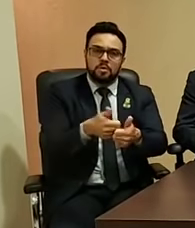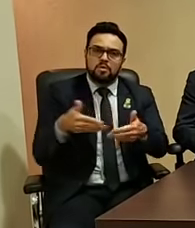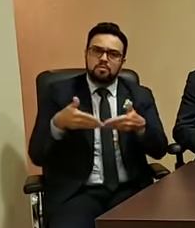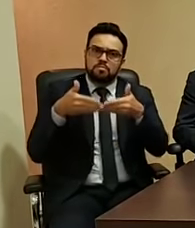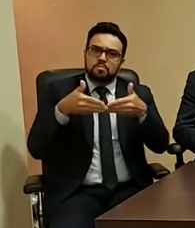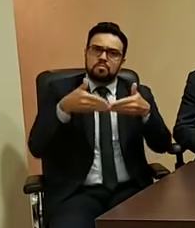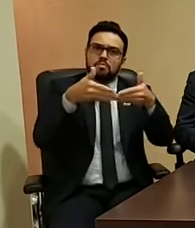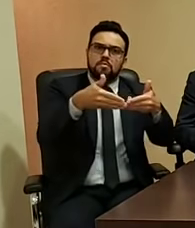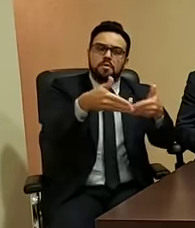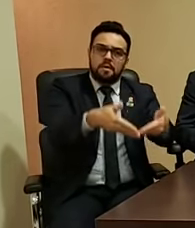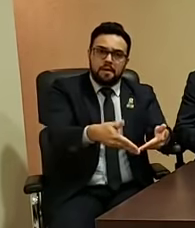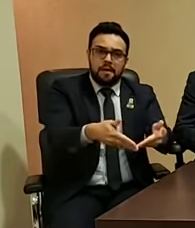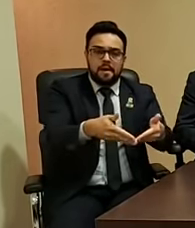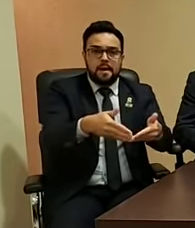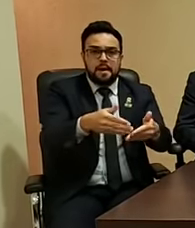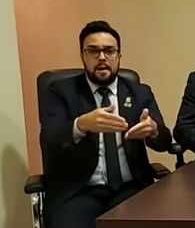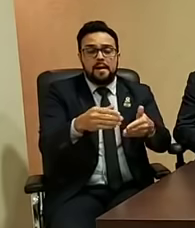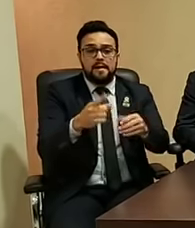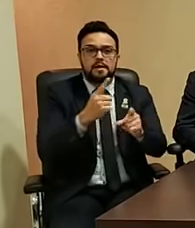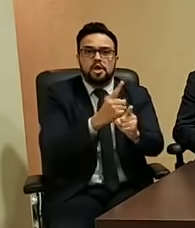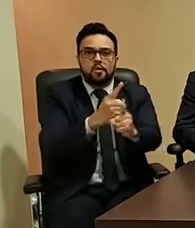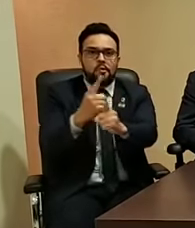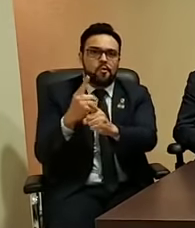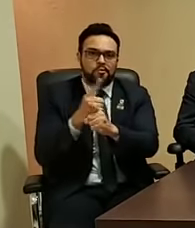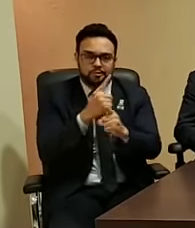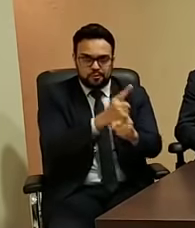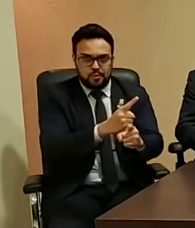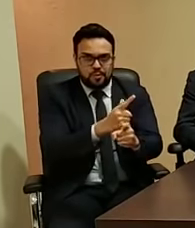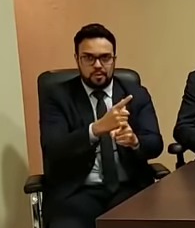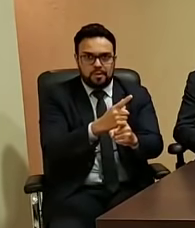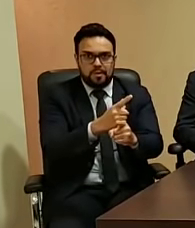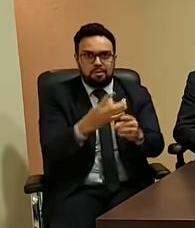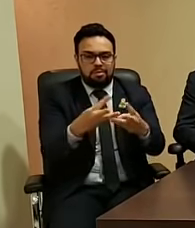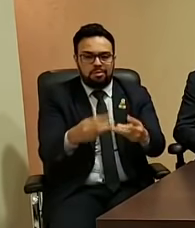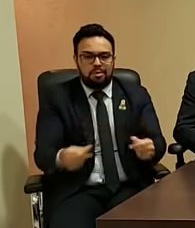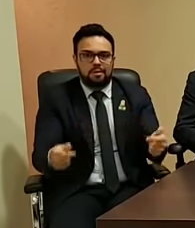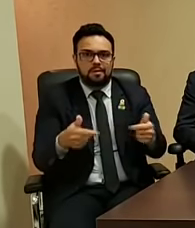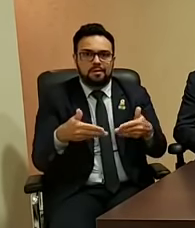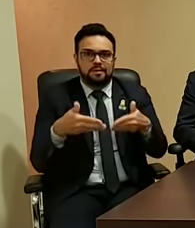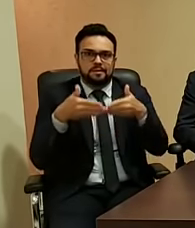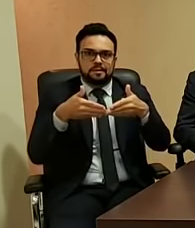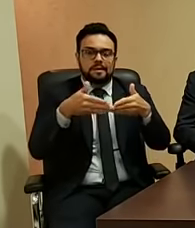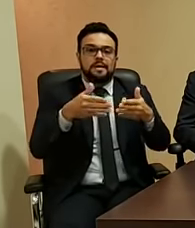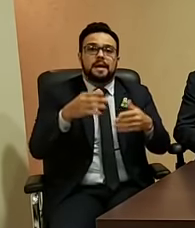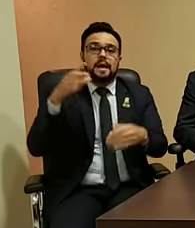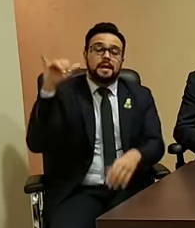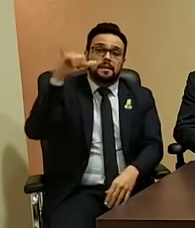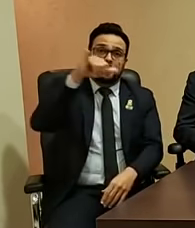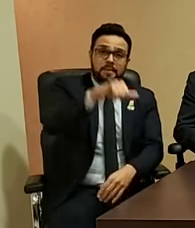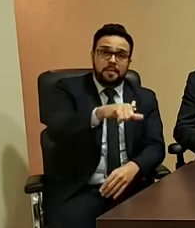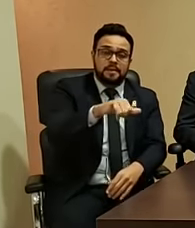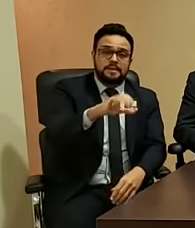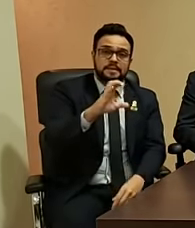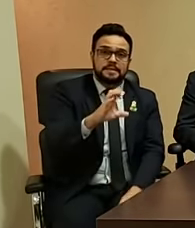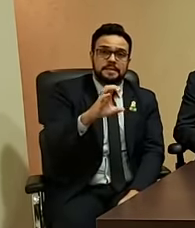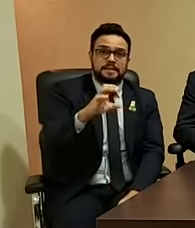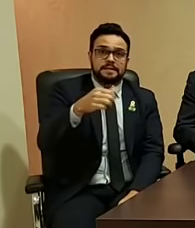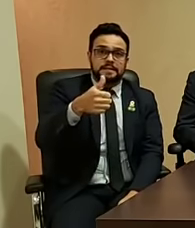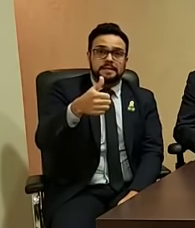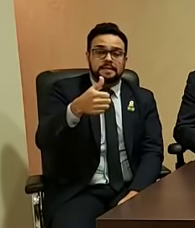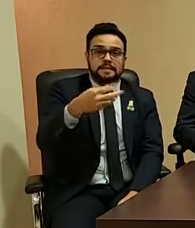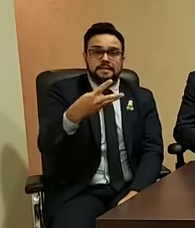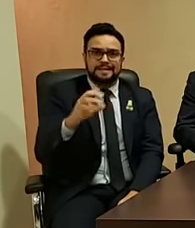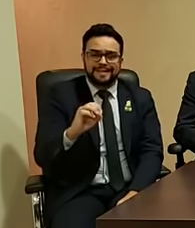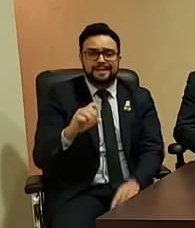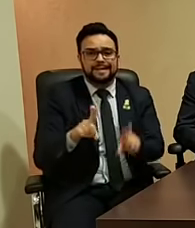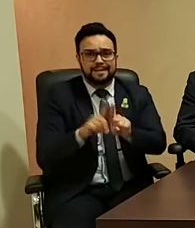deslocou para a região do possível acidente e acabou encontrando destroços do C-130 com parte de corpos humanos também.